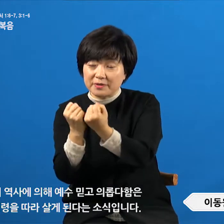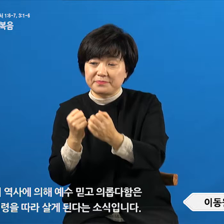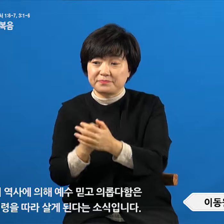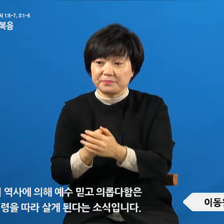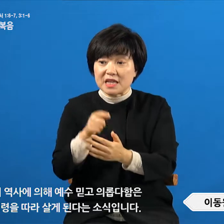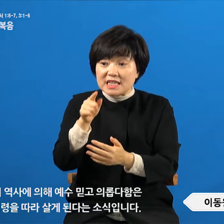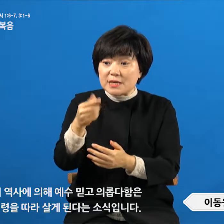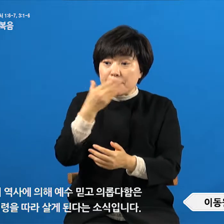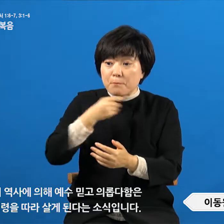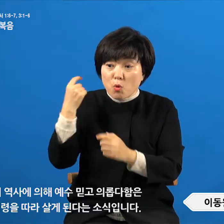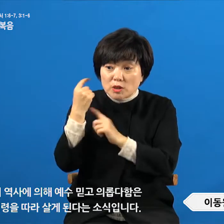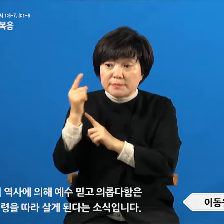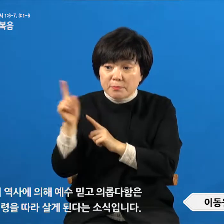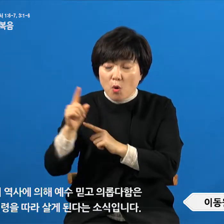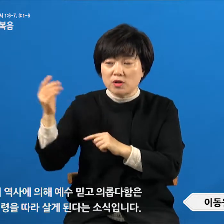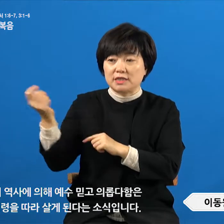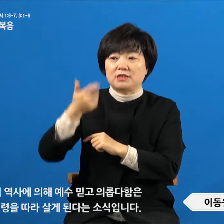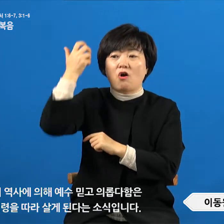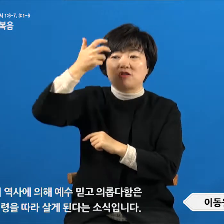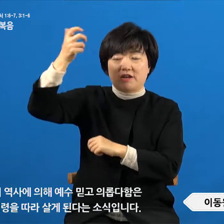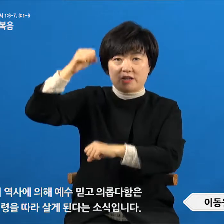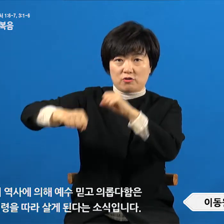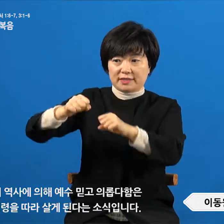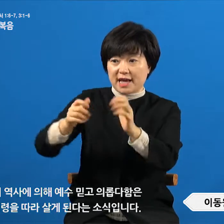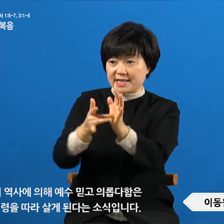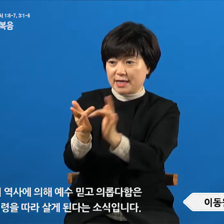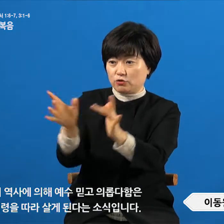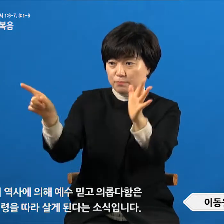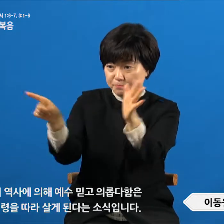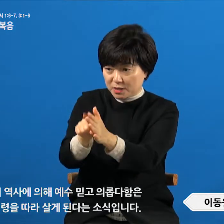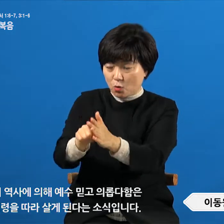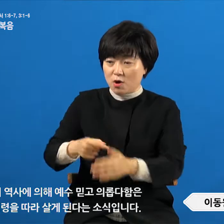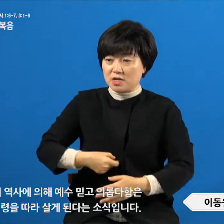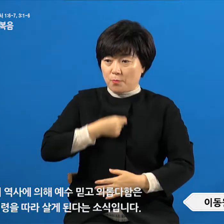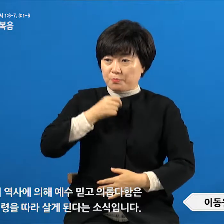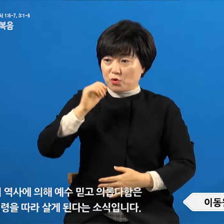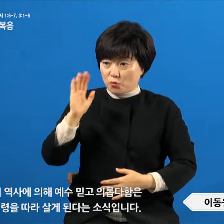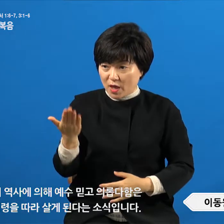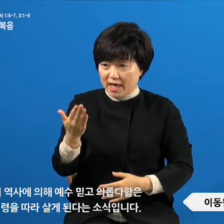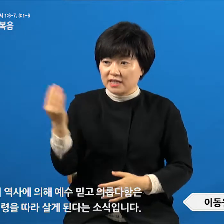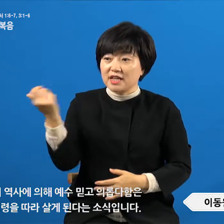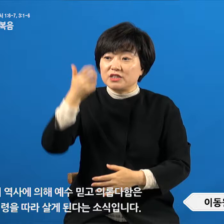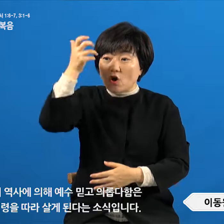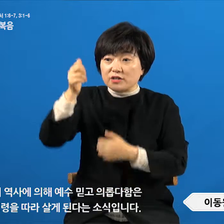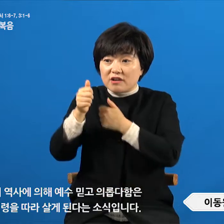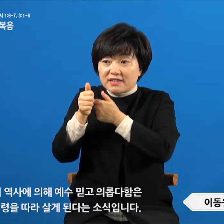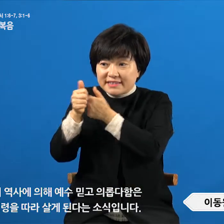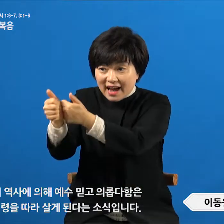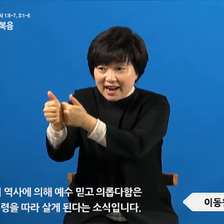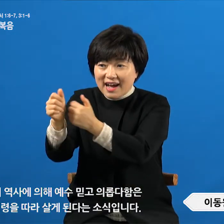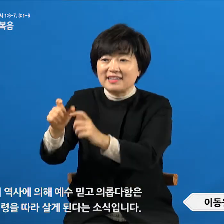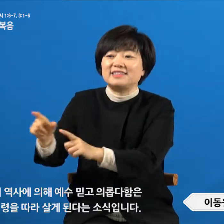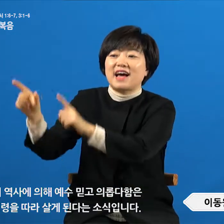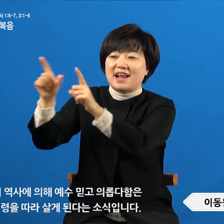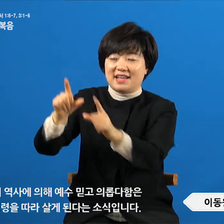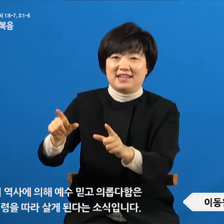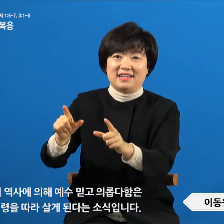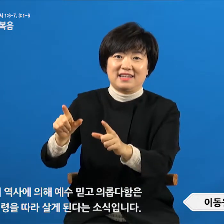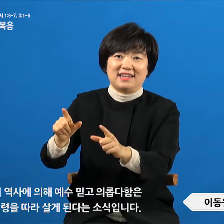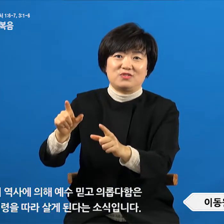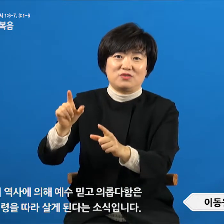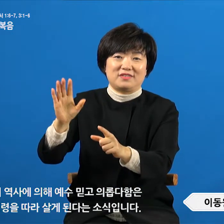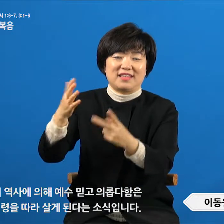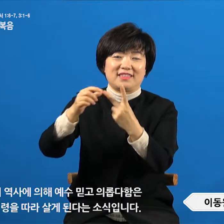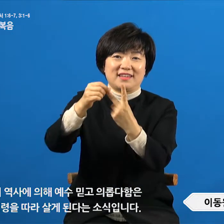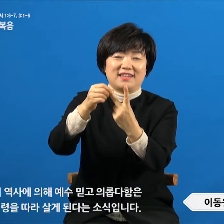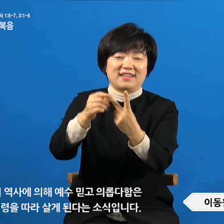성령의 역사에 의해서 예수 믿고 의롭다함을 얻은 자로서 이제는 성령을 따라 살게 된다는